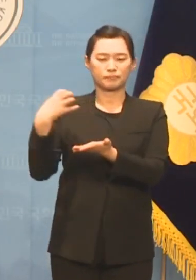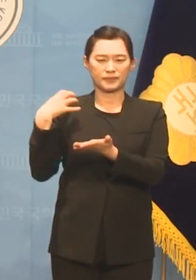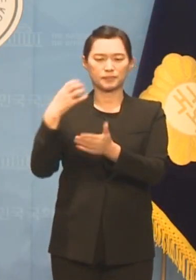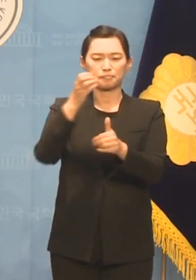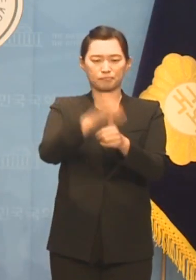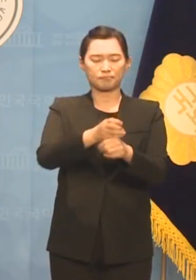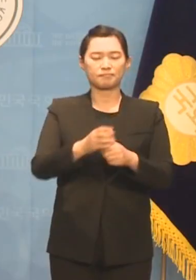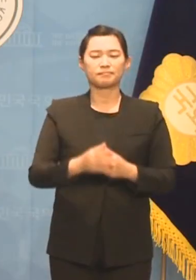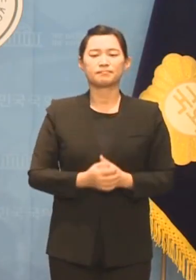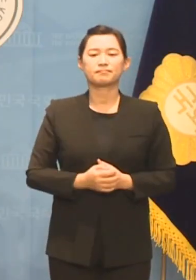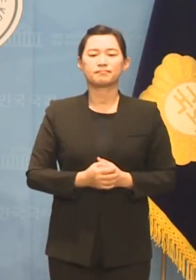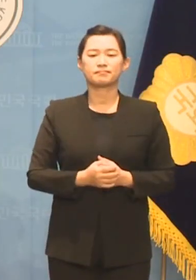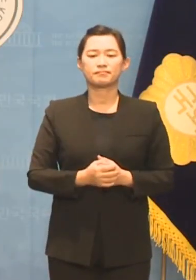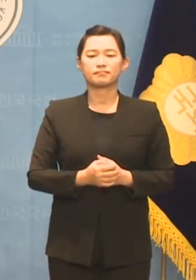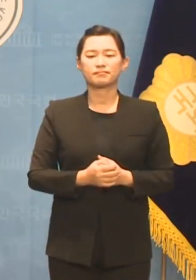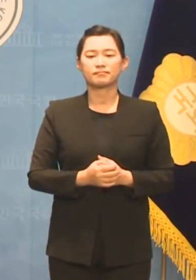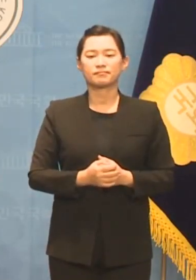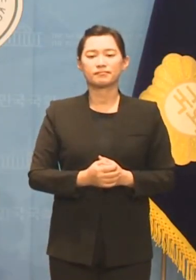묻겠습니다.